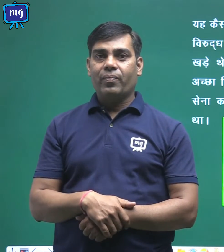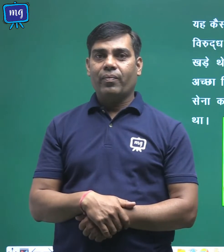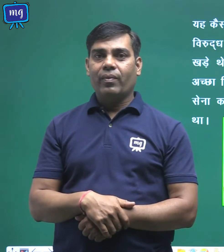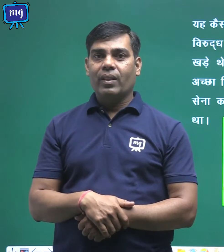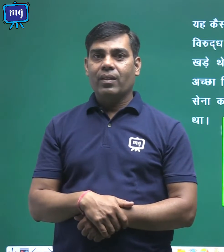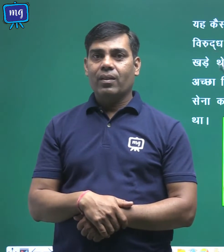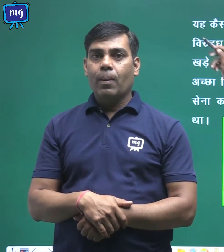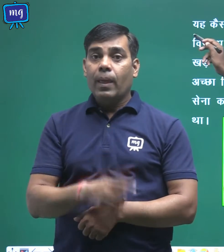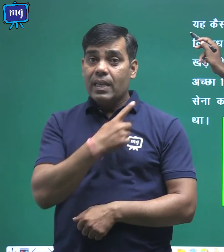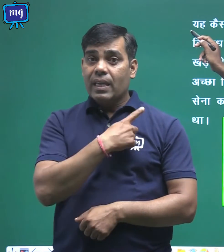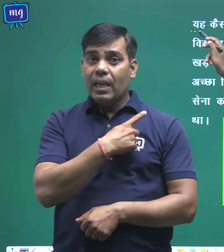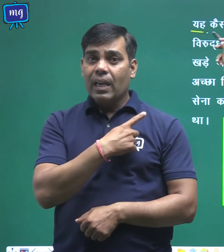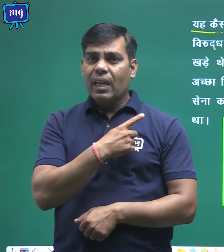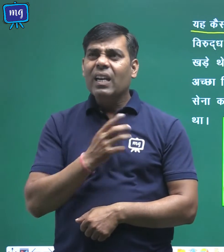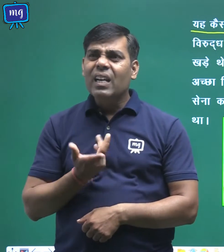यह कैसा युद्ध था?